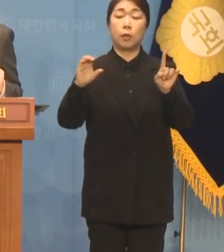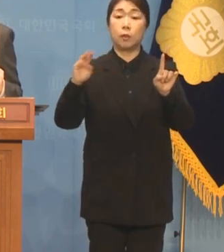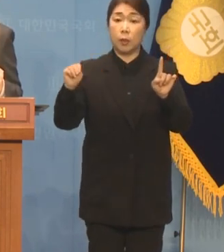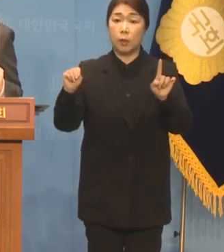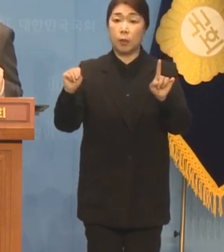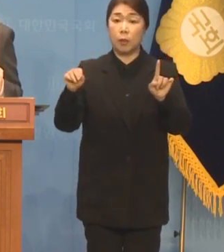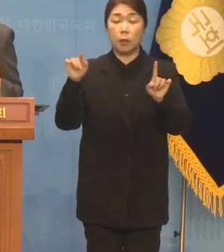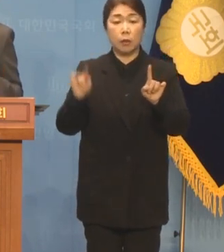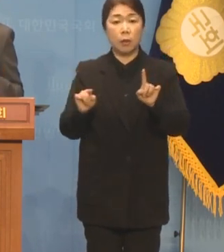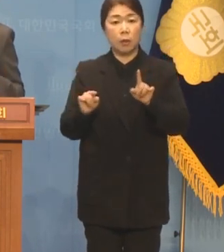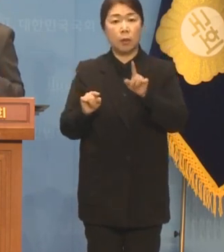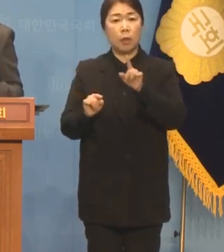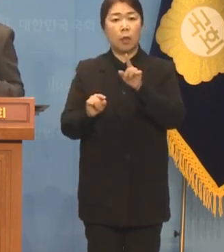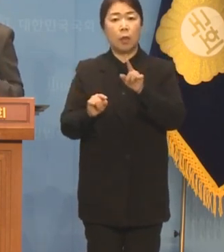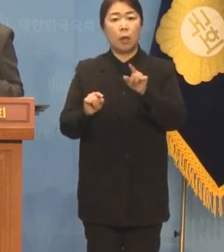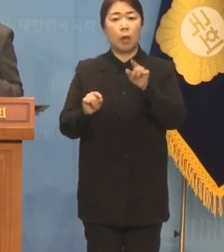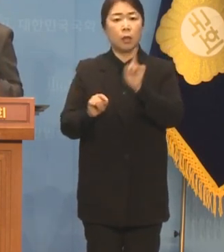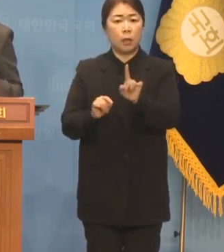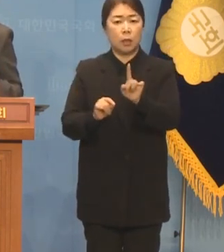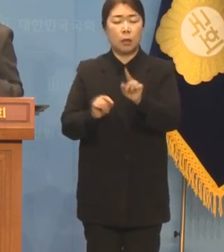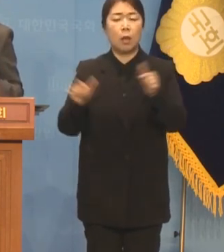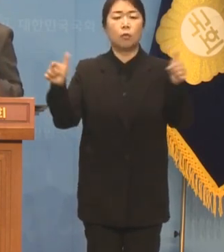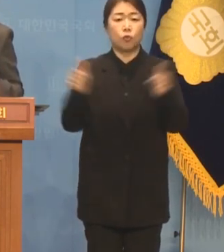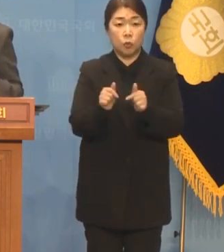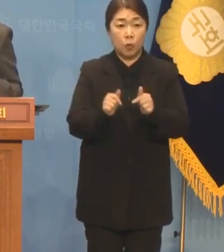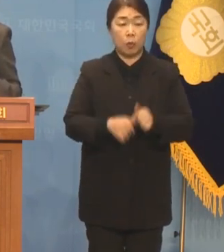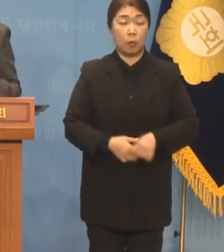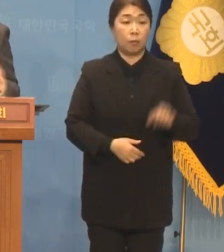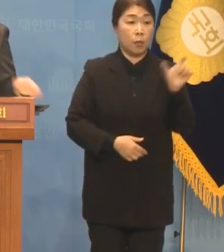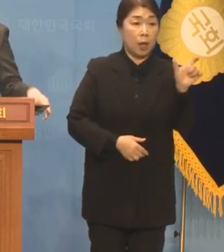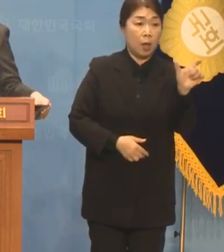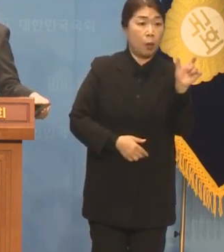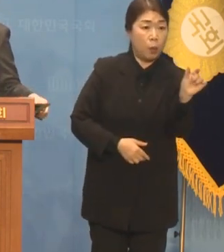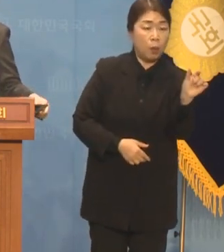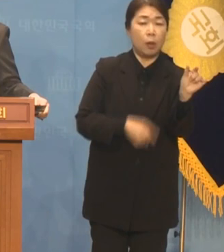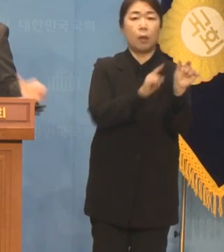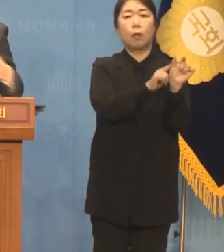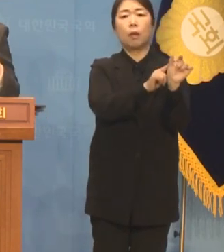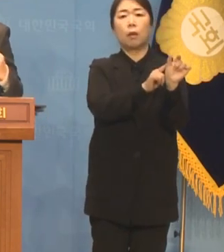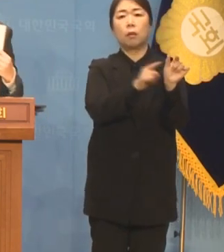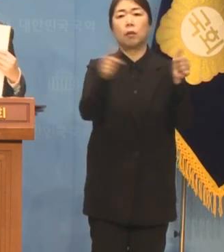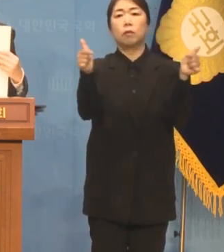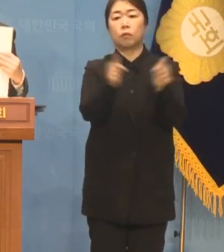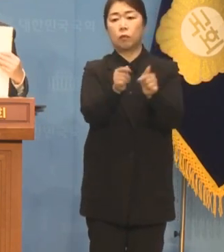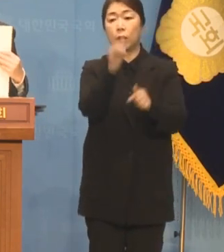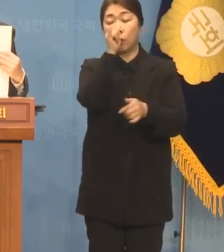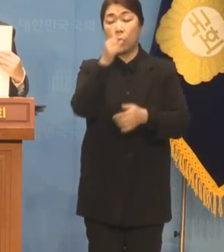1.5cm에서 1cm로 축소가 되어 있습니다. 그리고 이